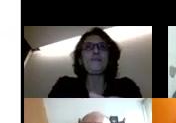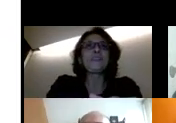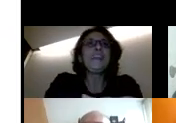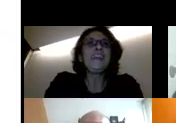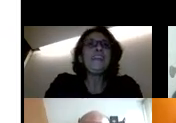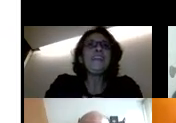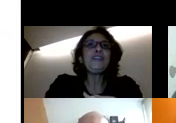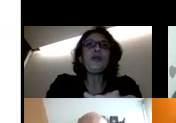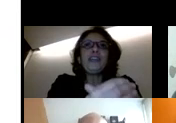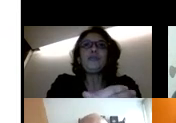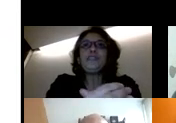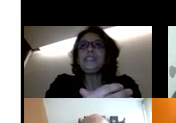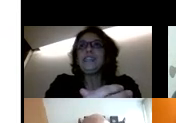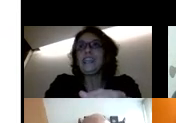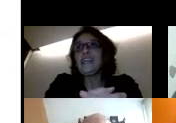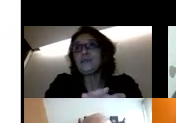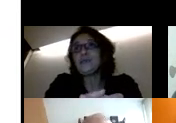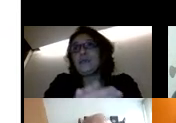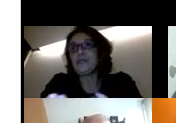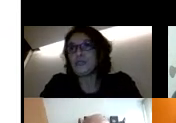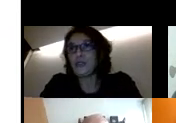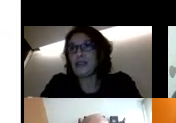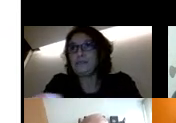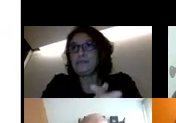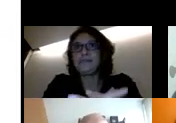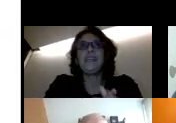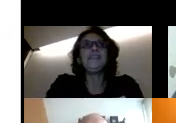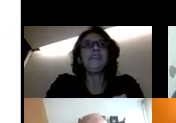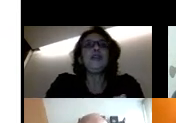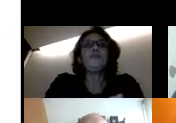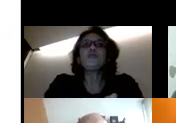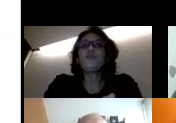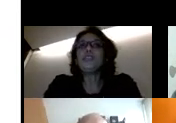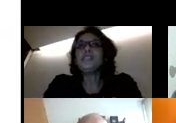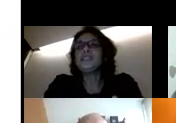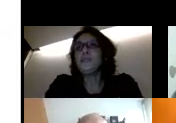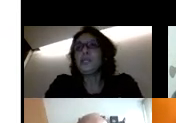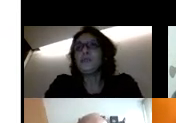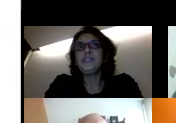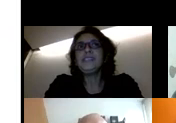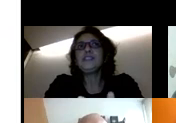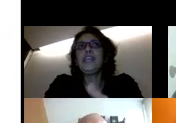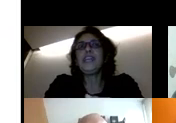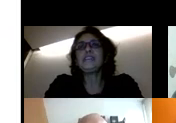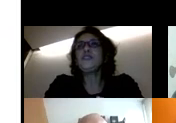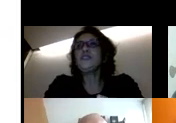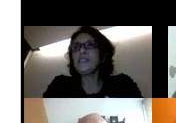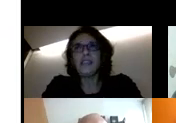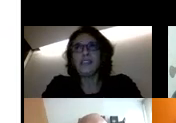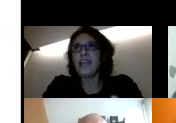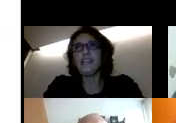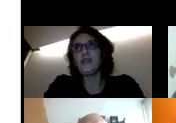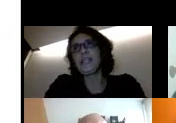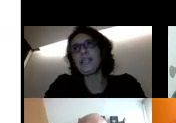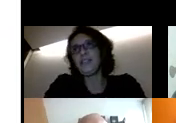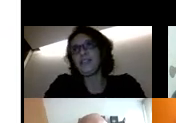¿Listo? ¿Y cómo descubriste que eras una persona sorda? ¿Ya? Por supuesto, estas 3 preguntas no se